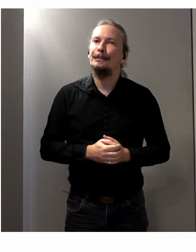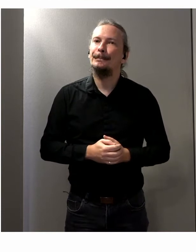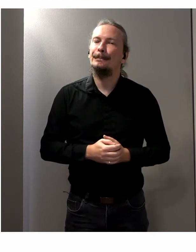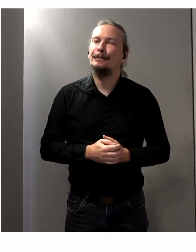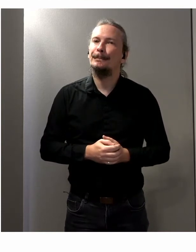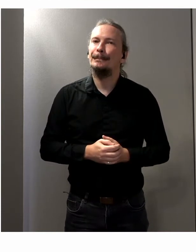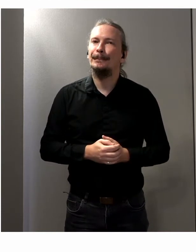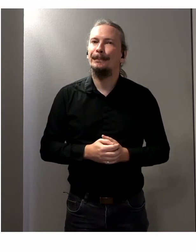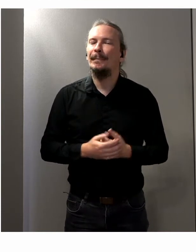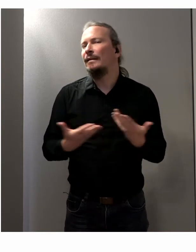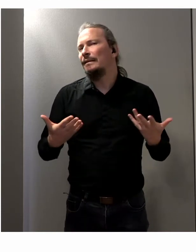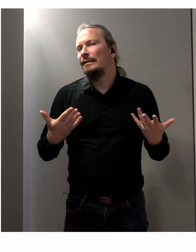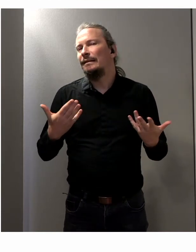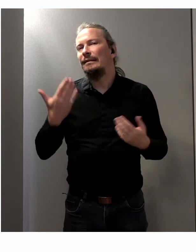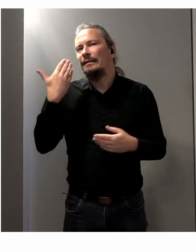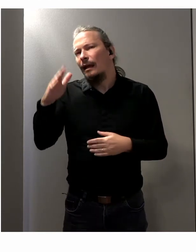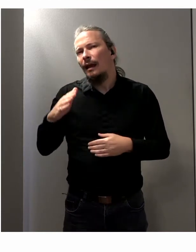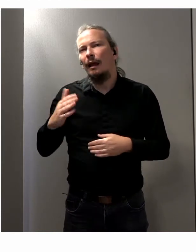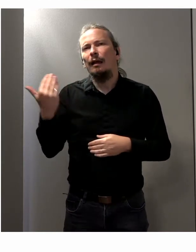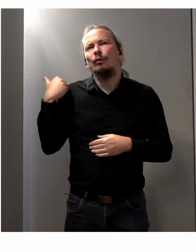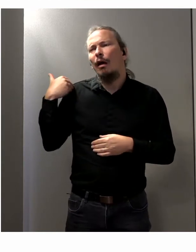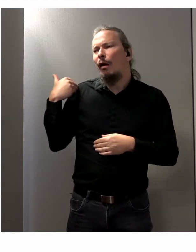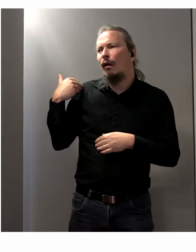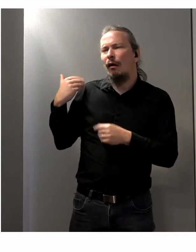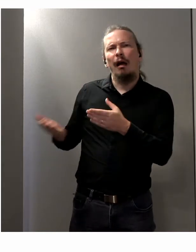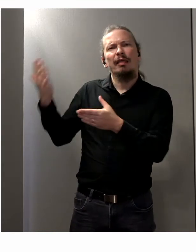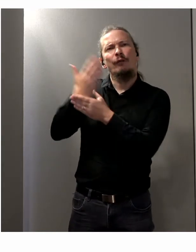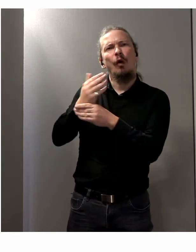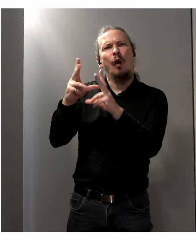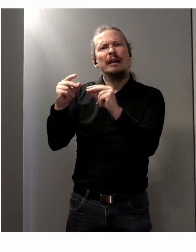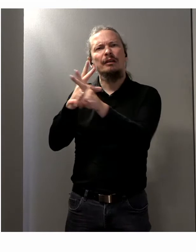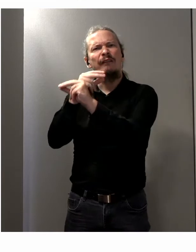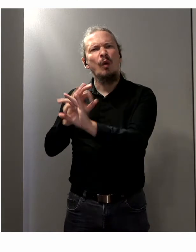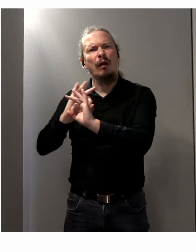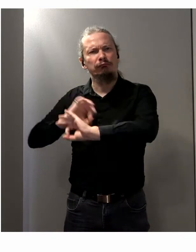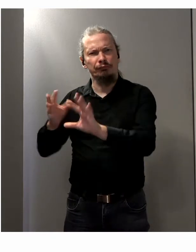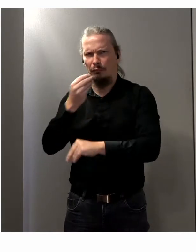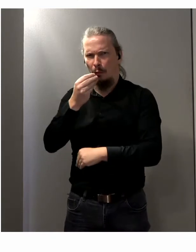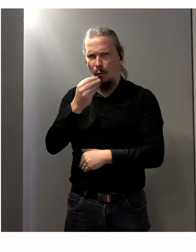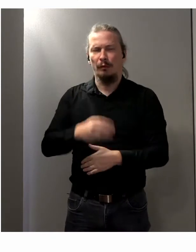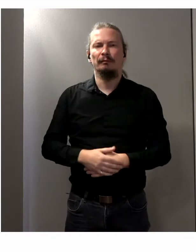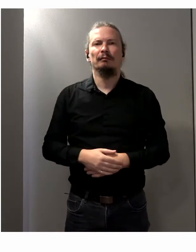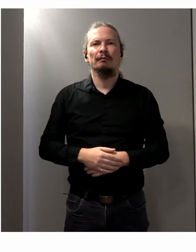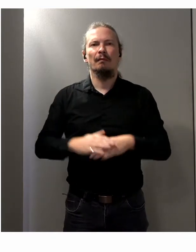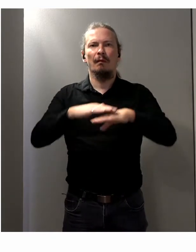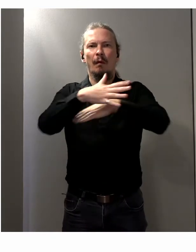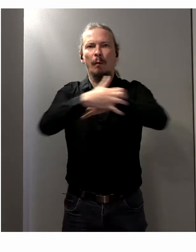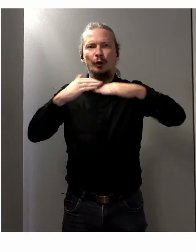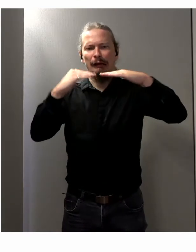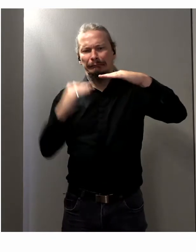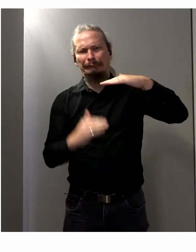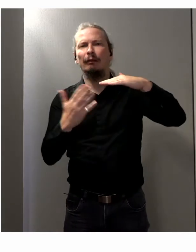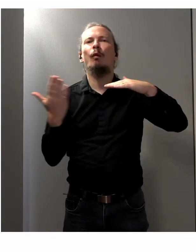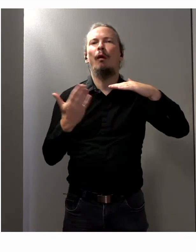C'est très bien que les thèmes étaient définis précédemment par le précédent interlocuteur pour définir ce que c'est que le seuil de pauvreté,